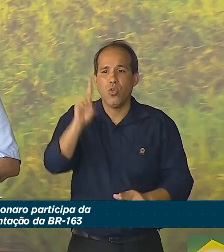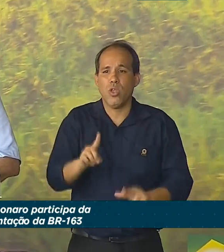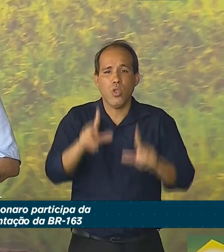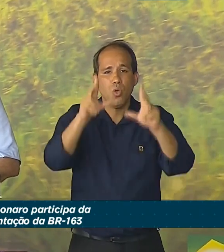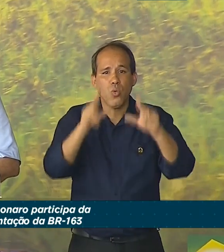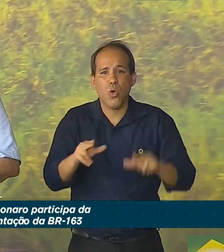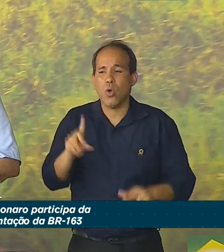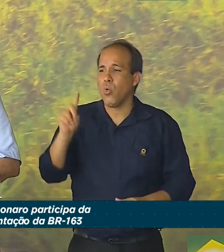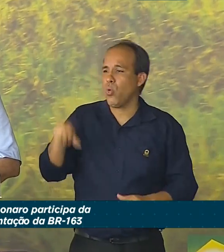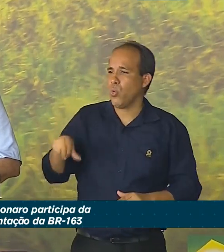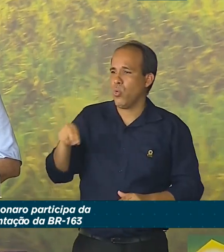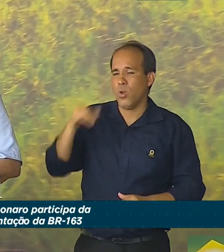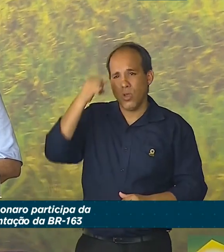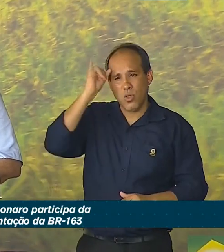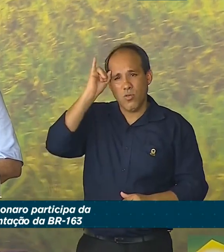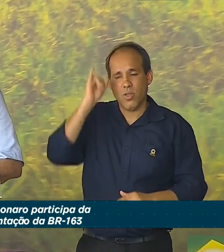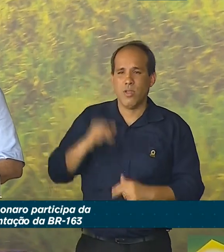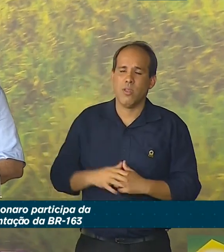do lado tem.